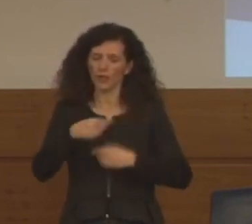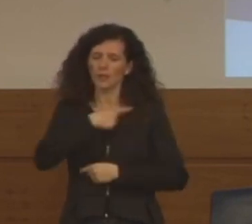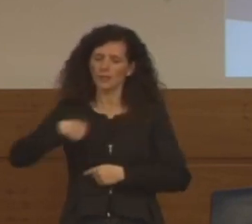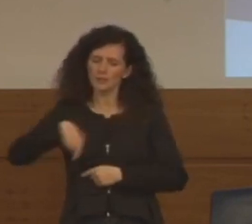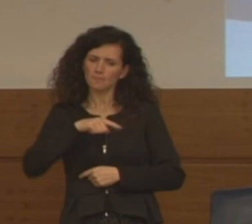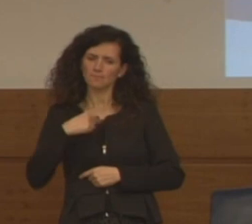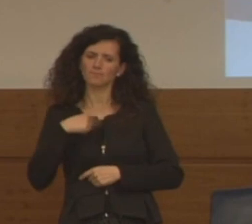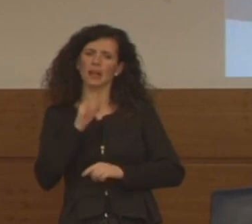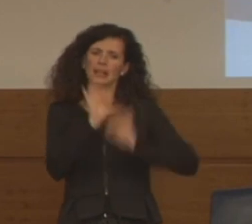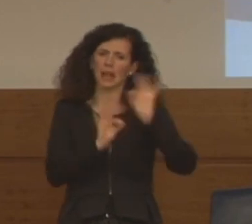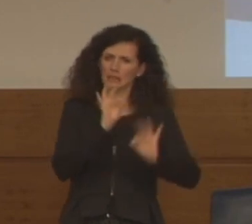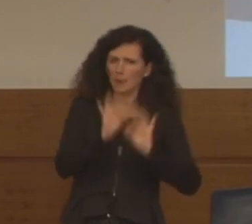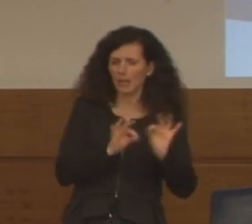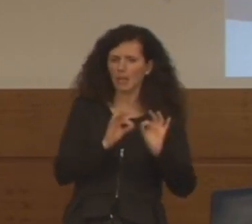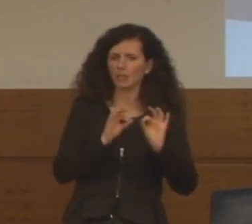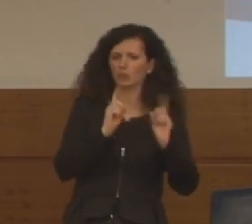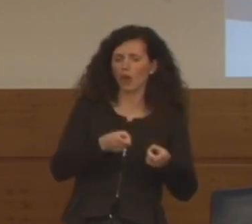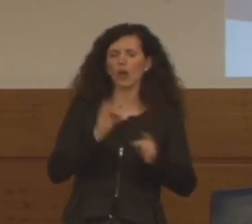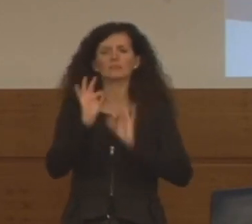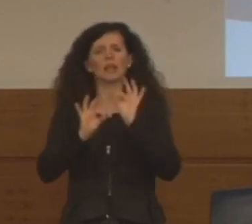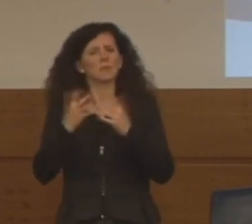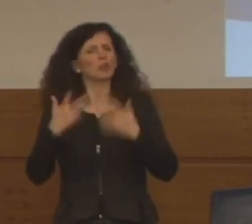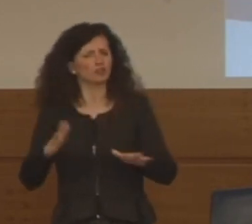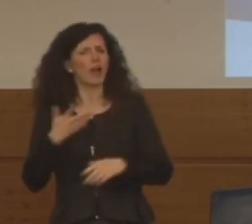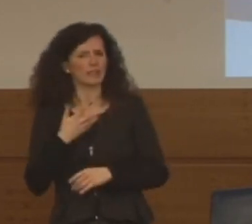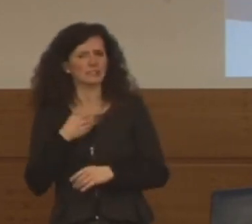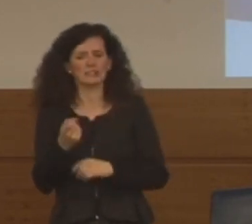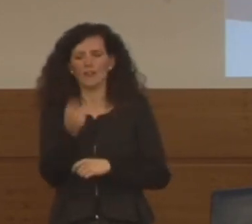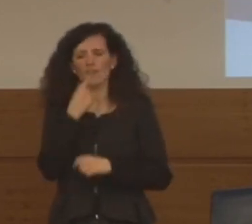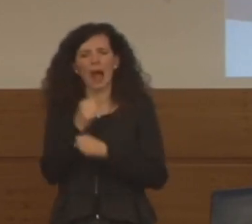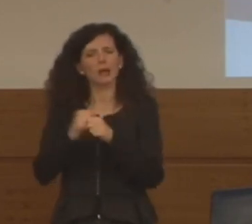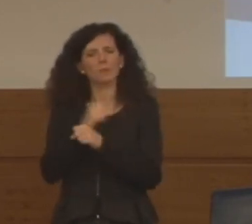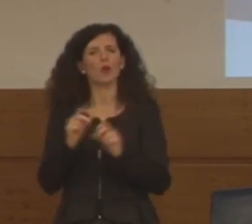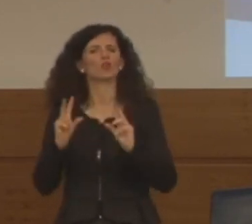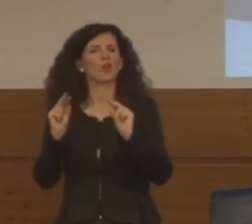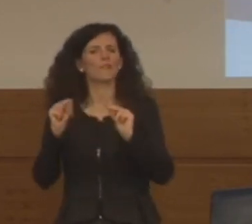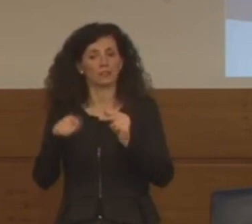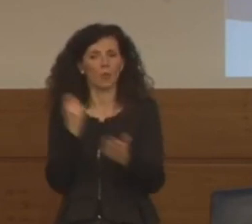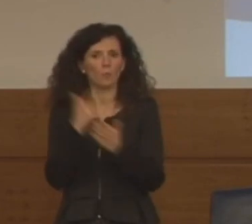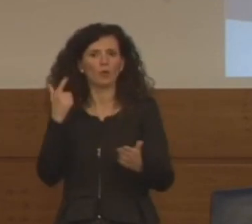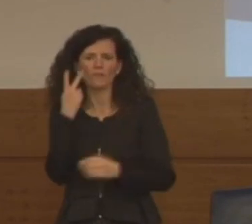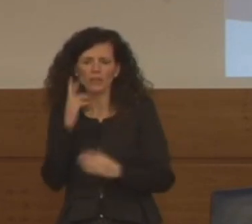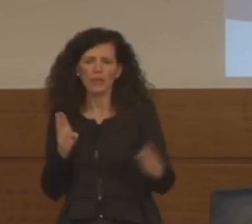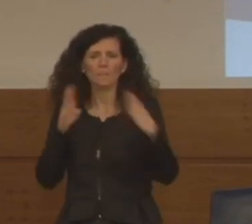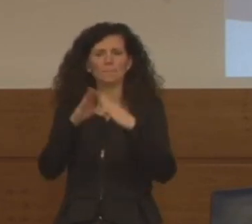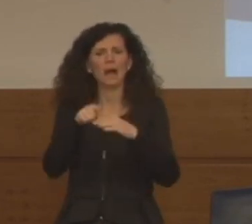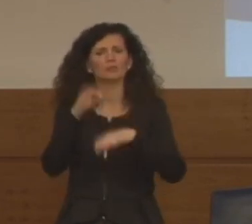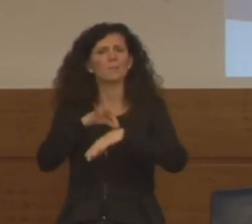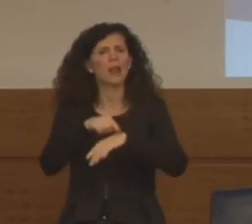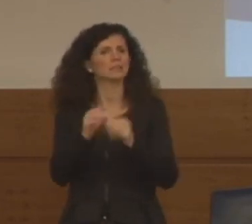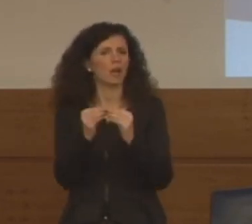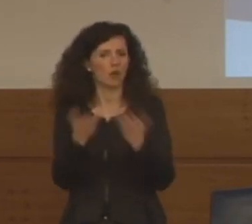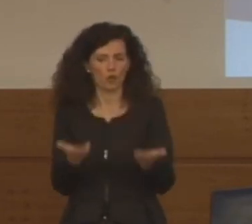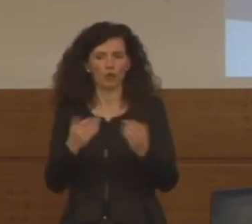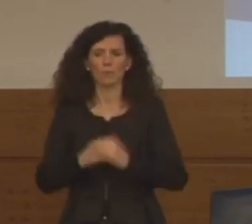trattamenti esistenti anche di farmaci innovativi e importanti per vedere l'impatto in questa condizione inoltre